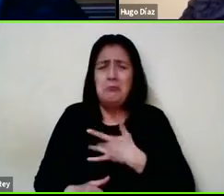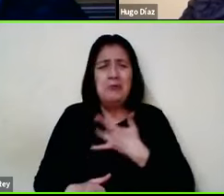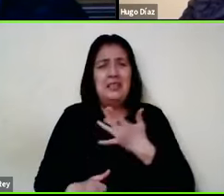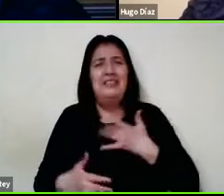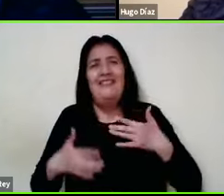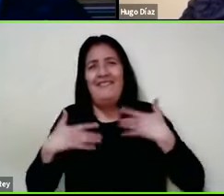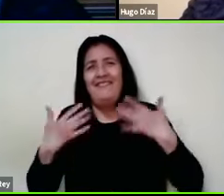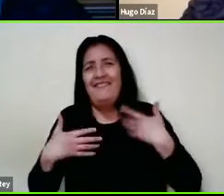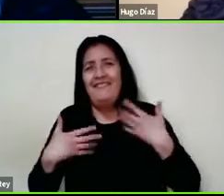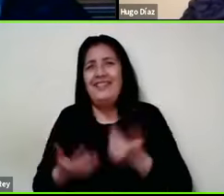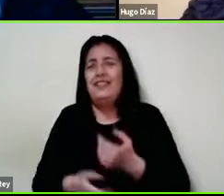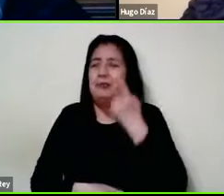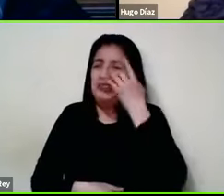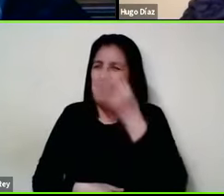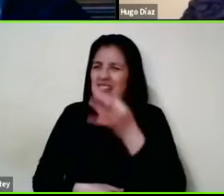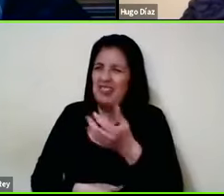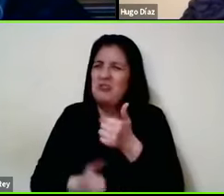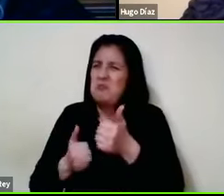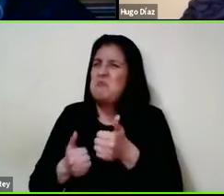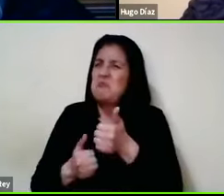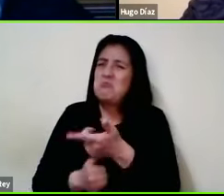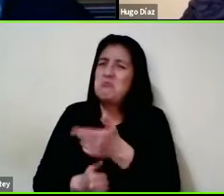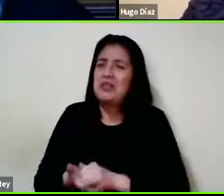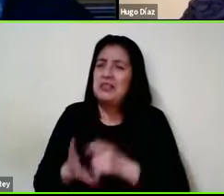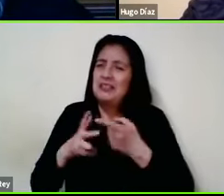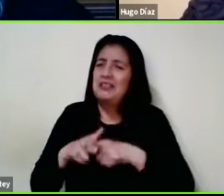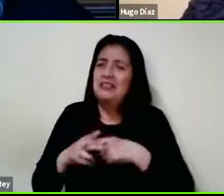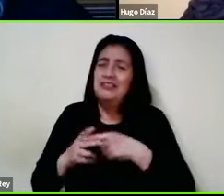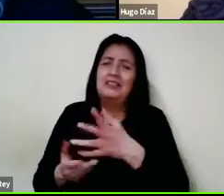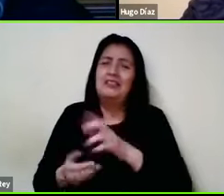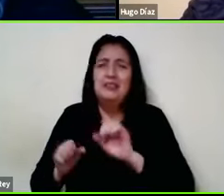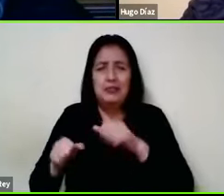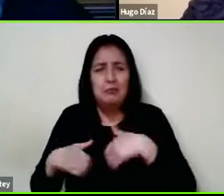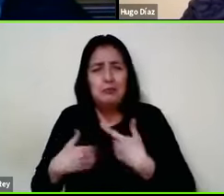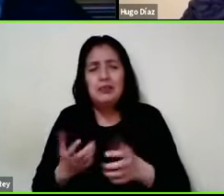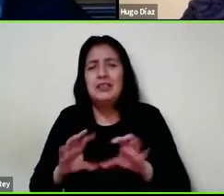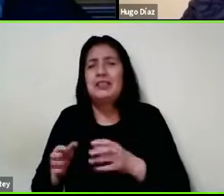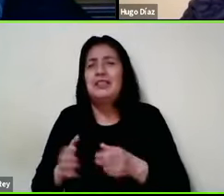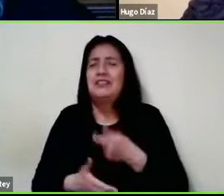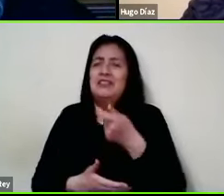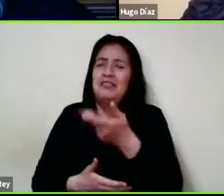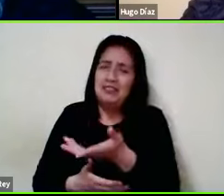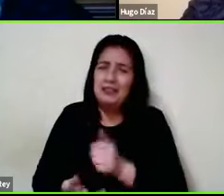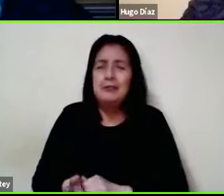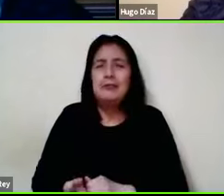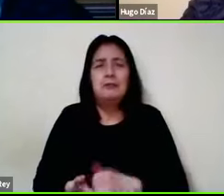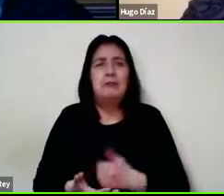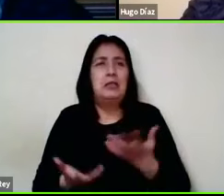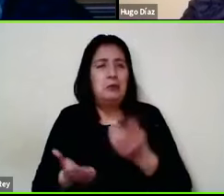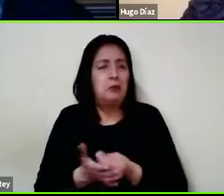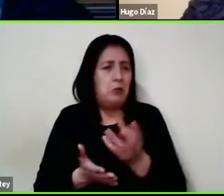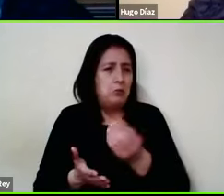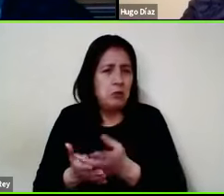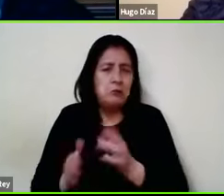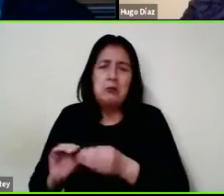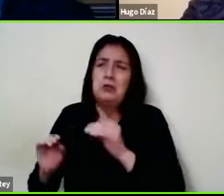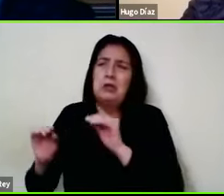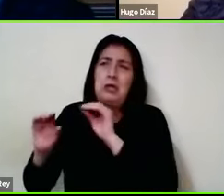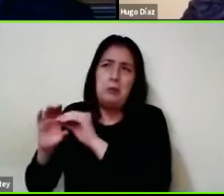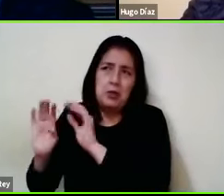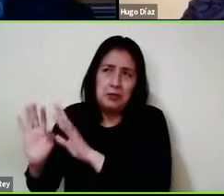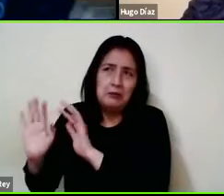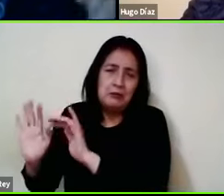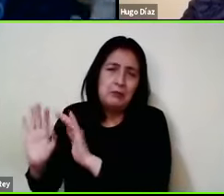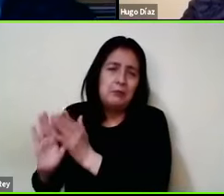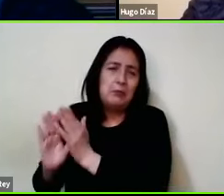feliz porque creo que ha sido un buen inicio de poder hacer cuotas y decir, mira, vamos a comprar esto y vamos a guardar esto para